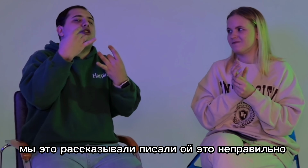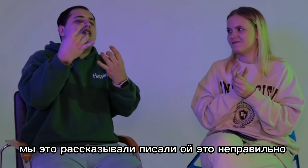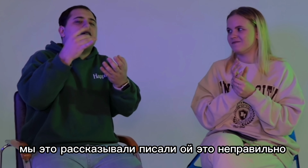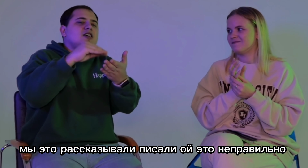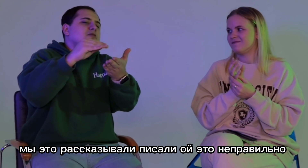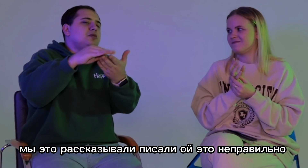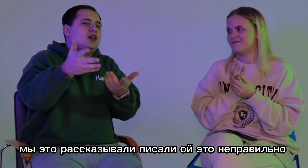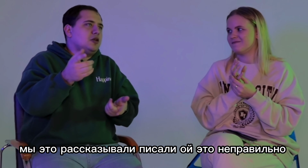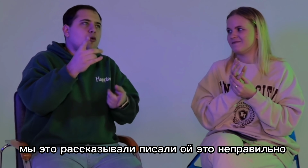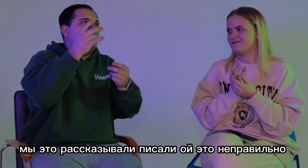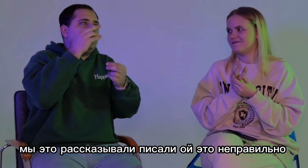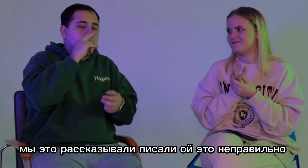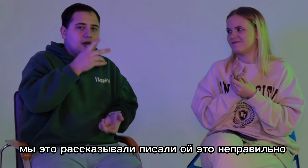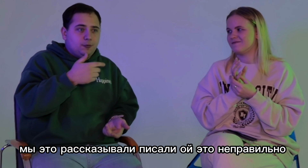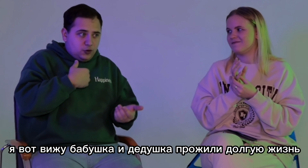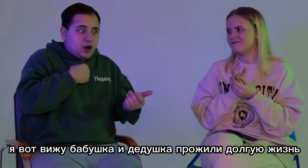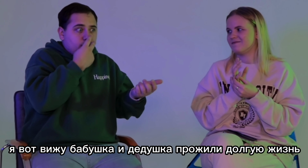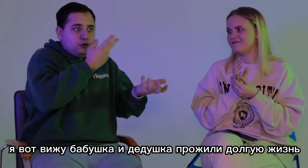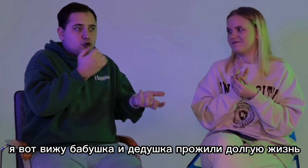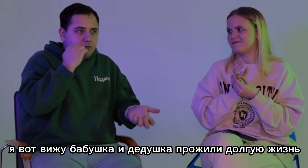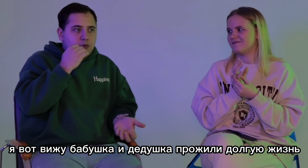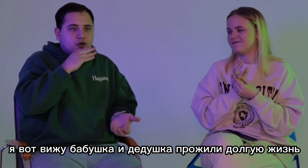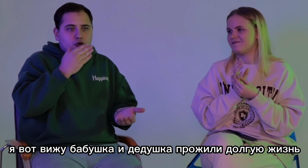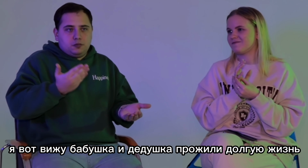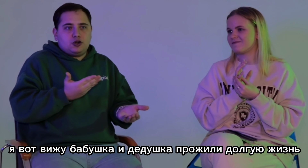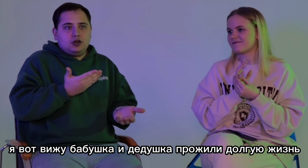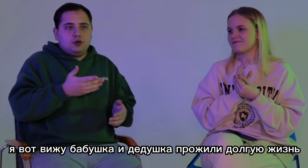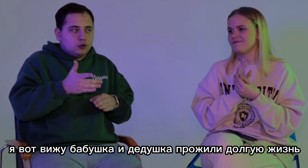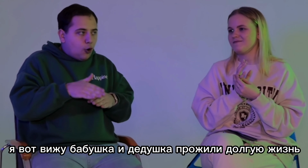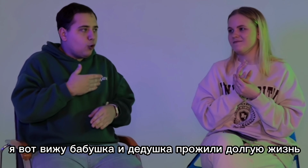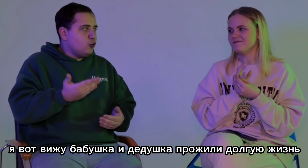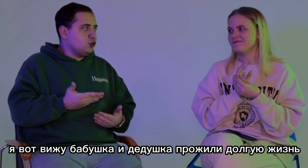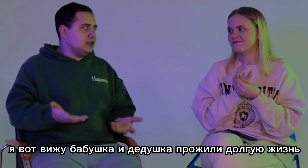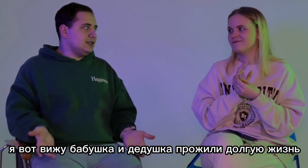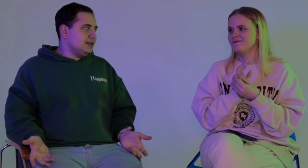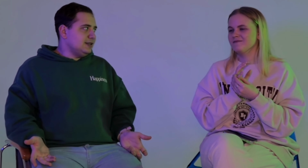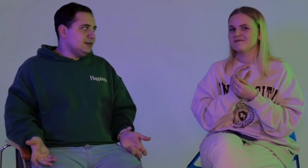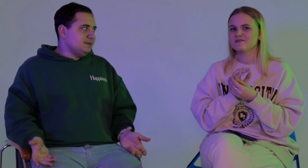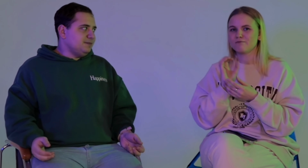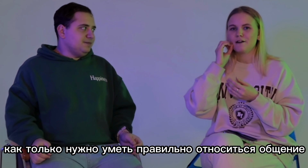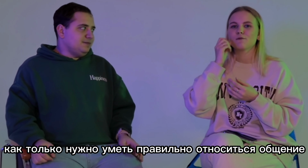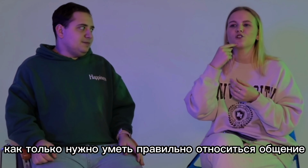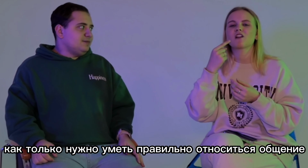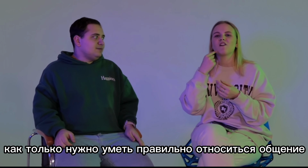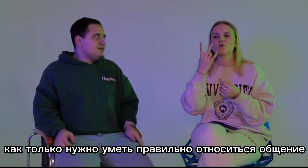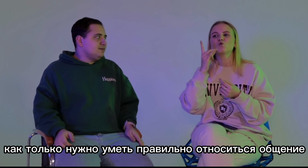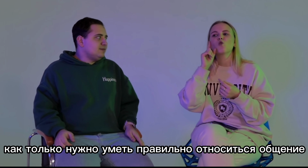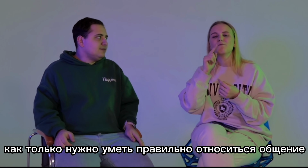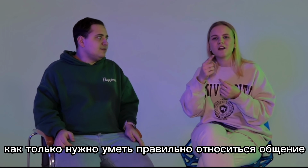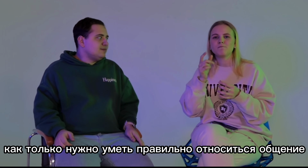сейчас рассказывать, писать, о, это неправильно. Я вот вижу, бабушку, дедушку прожили долгую жизнь. Так просто, нужно уметь